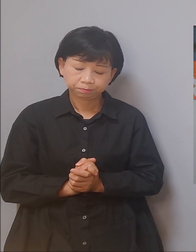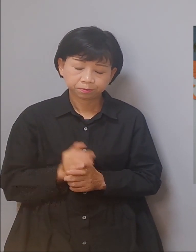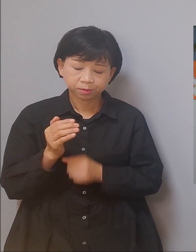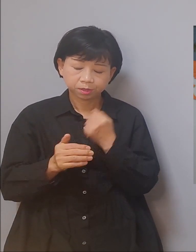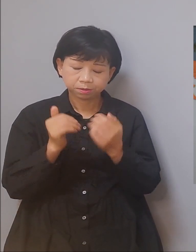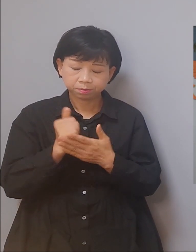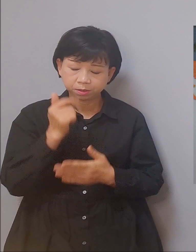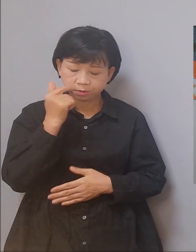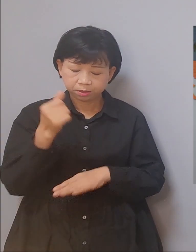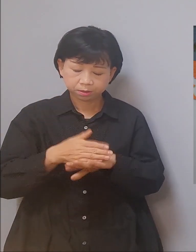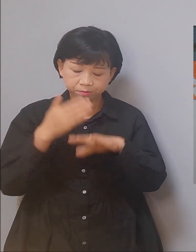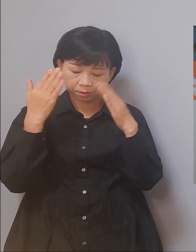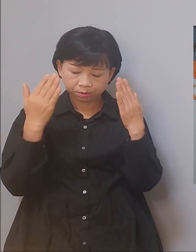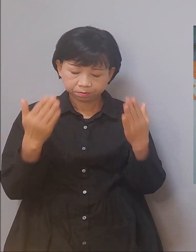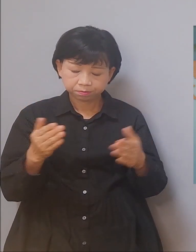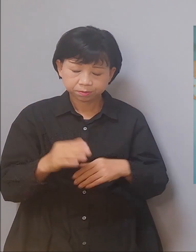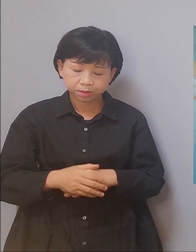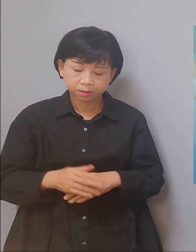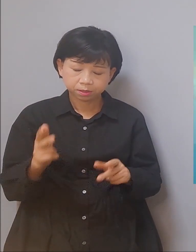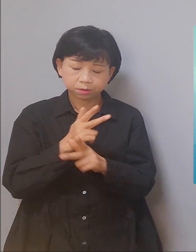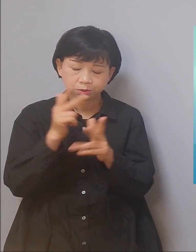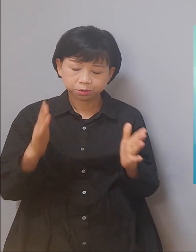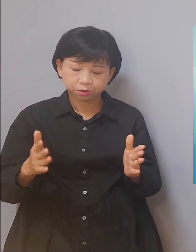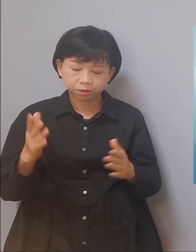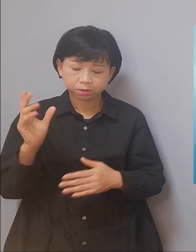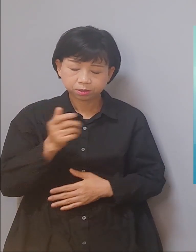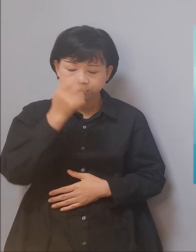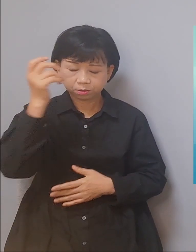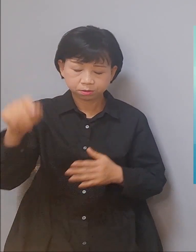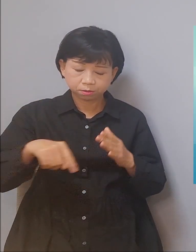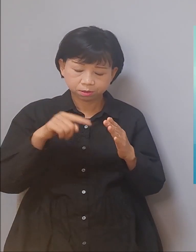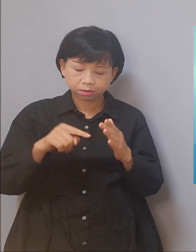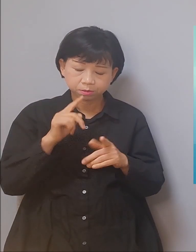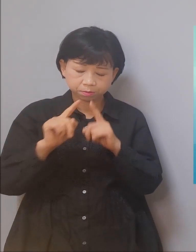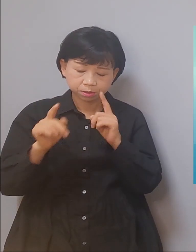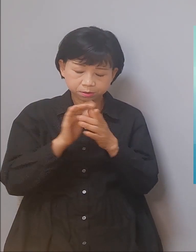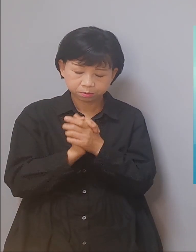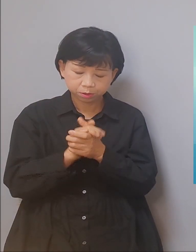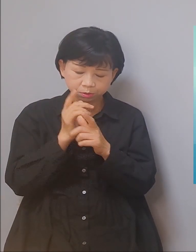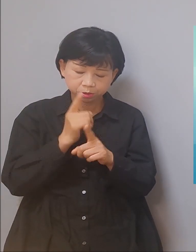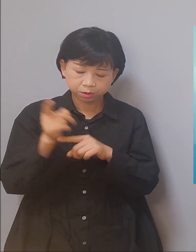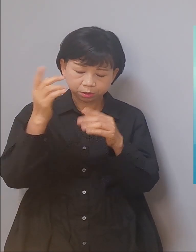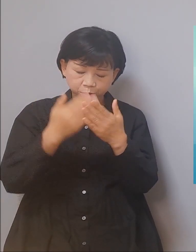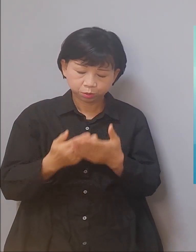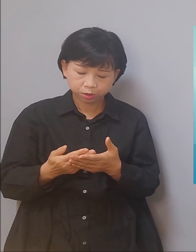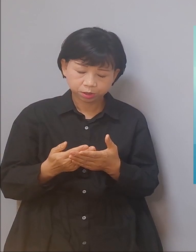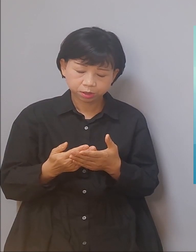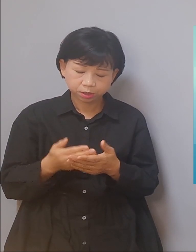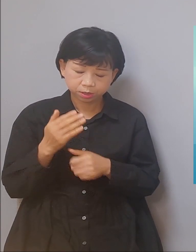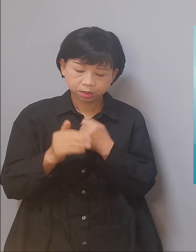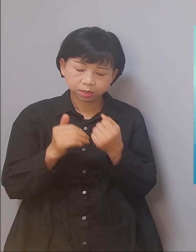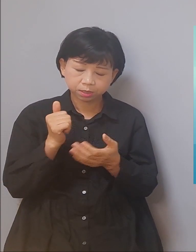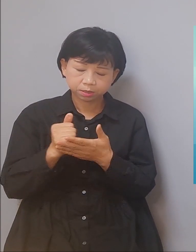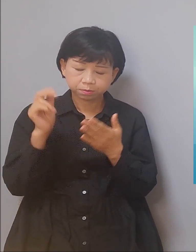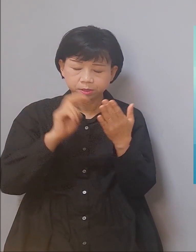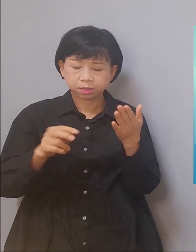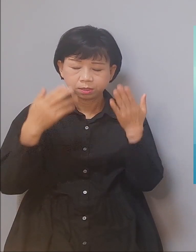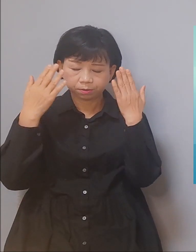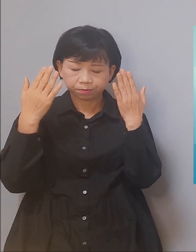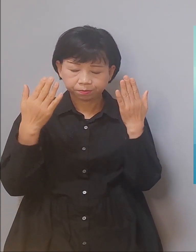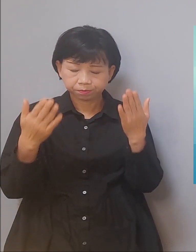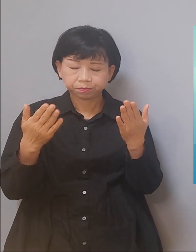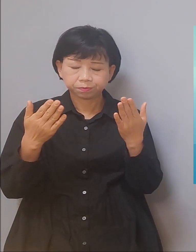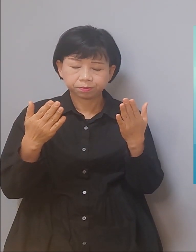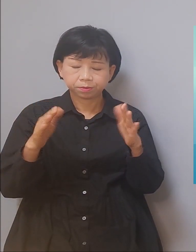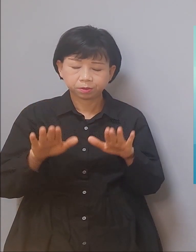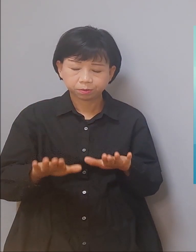하나님 아버지 감사합니다. 한 주간 성령 안에서 말씀과 기도로 승리하게 하시니 하나님을 찬양합니다.